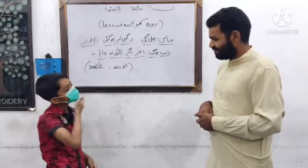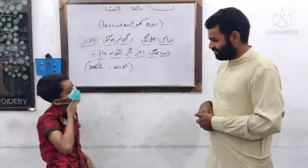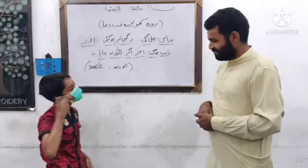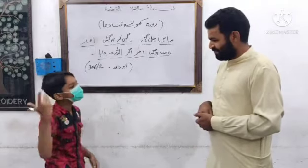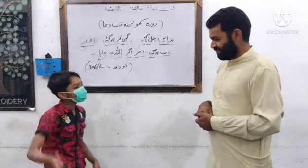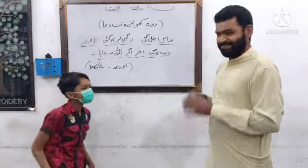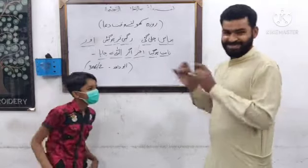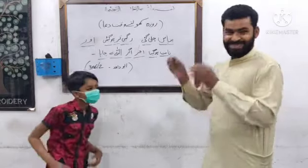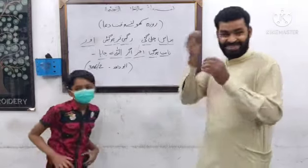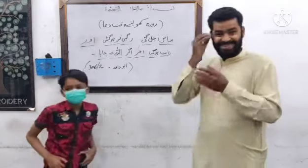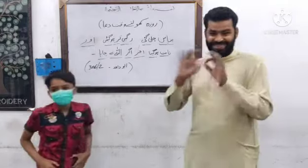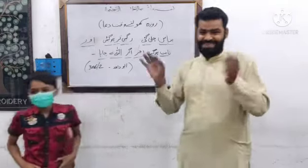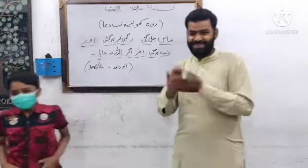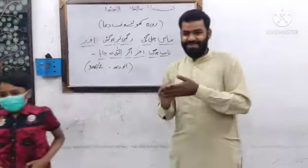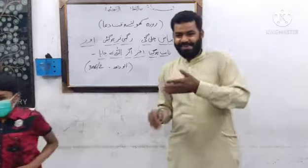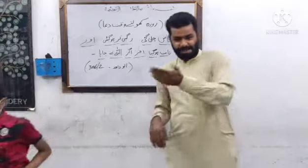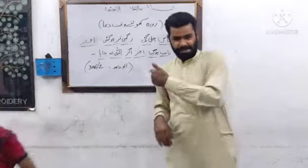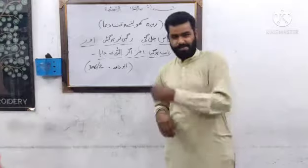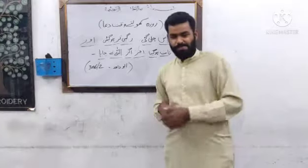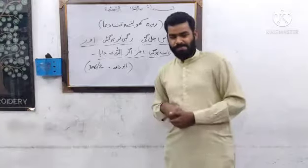ने चाहा तो। माशाल्लाह जी, माशाल्लाह।